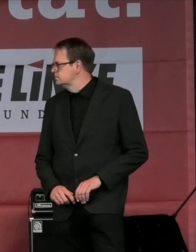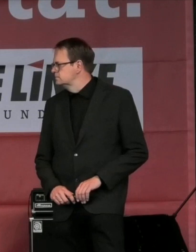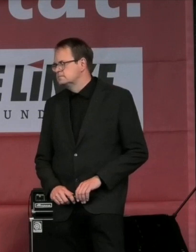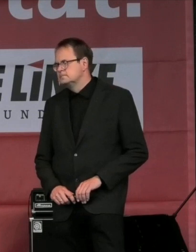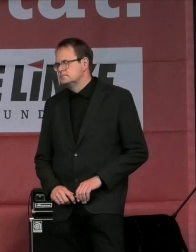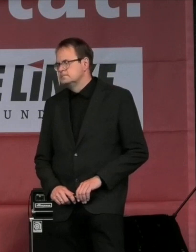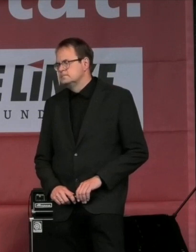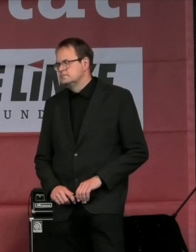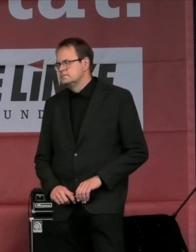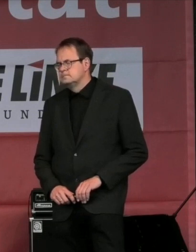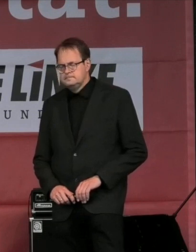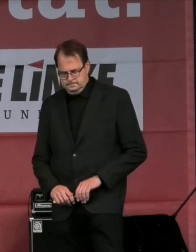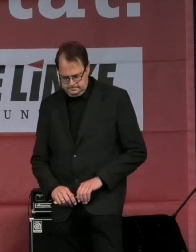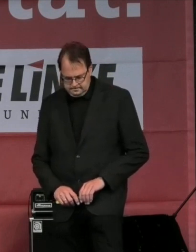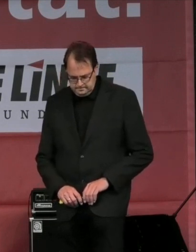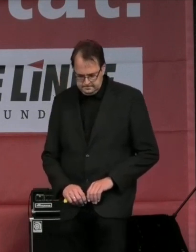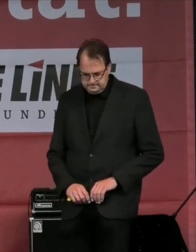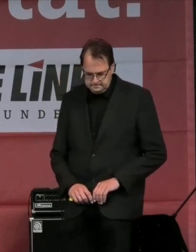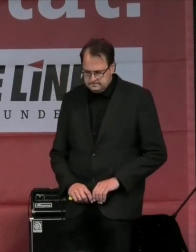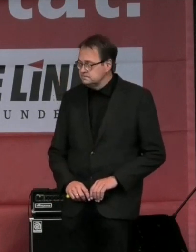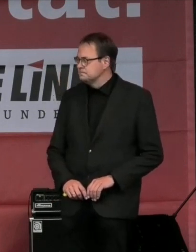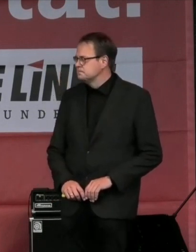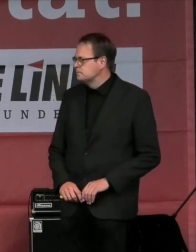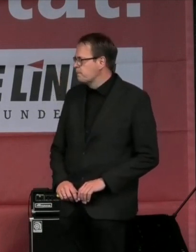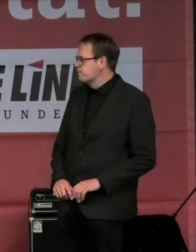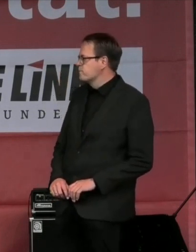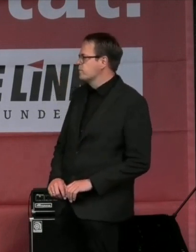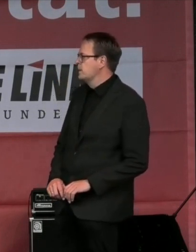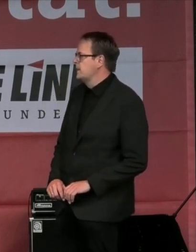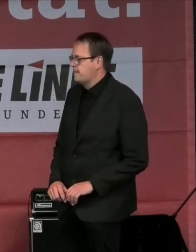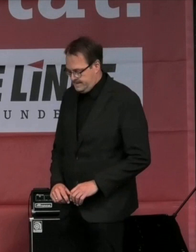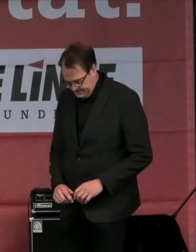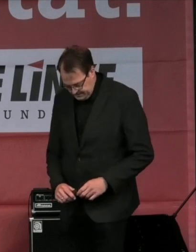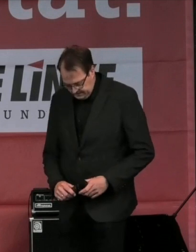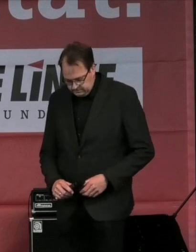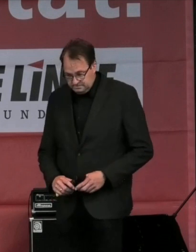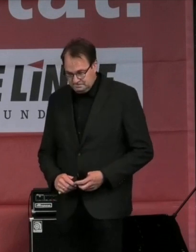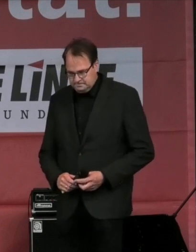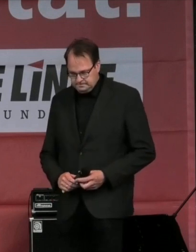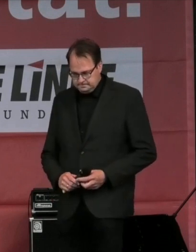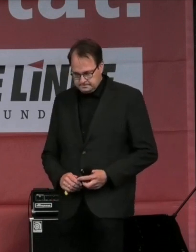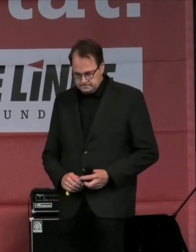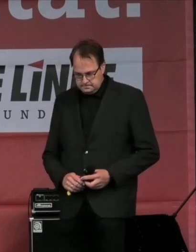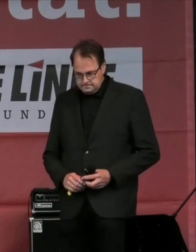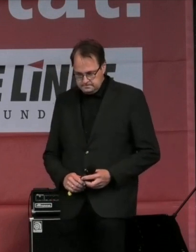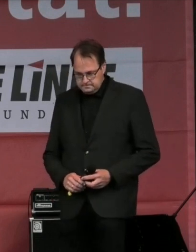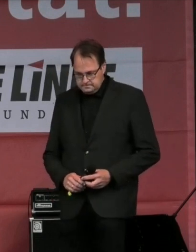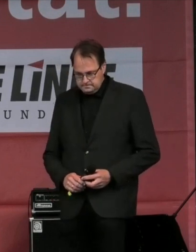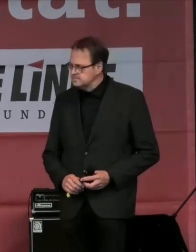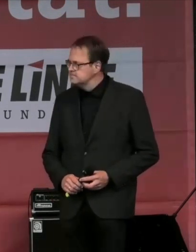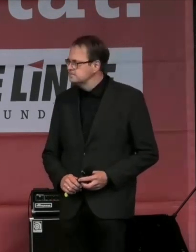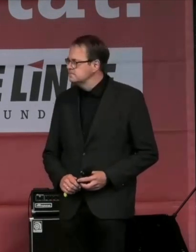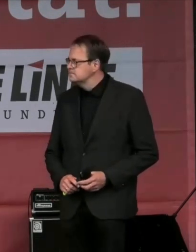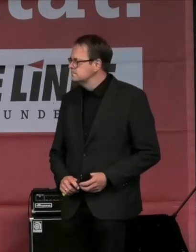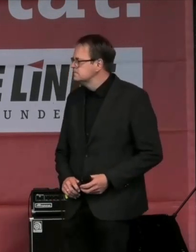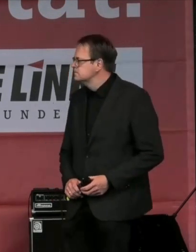geschmiert werden wir brauchen nicht politiker die sich noch in der krise die taschen füllen und da korruptes machen wenn andere die masten